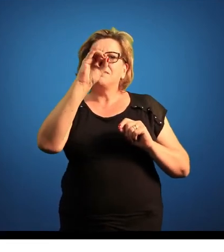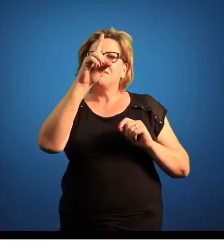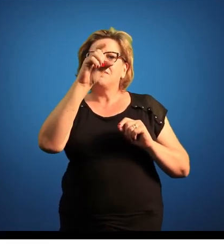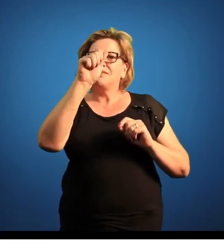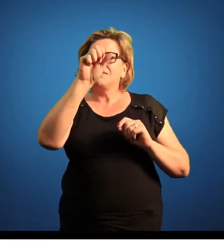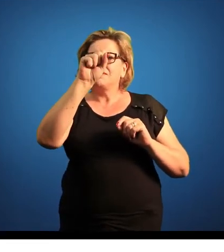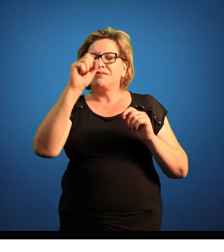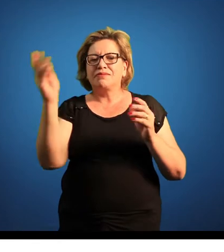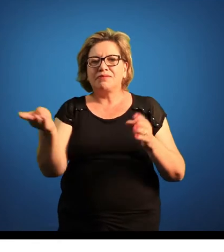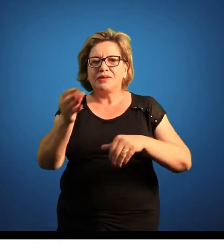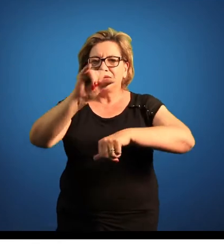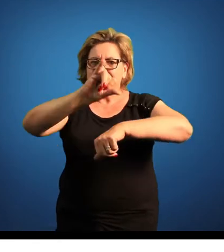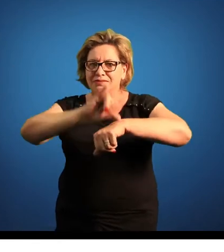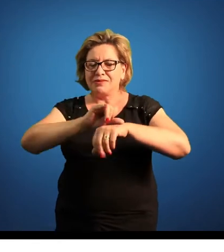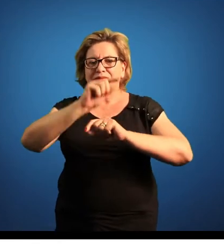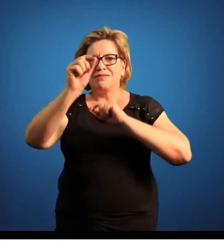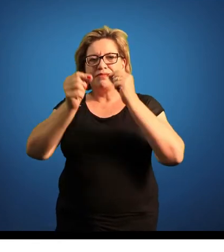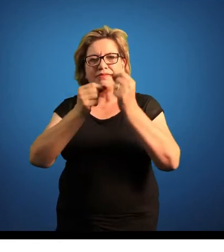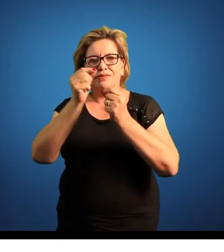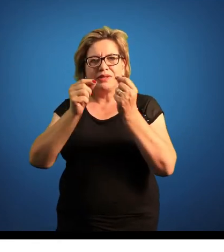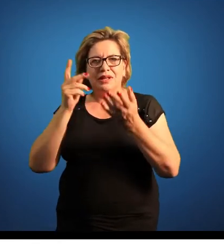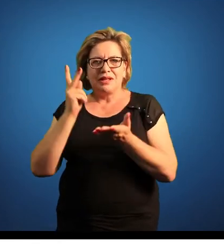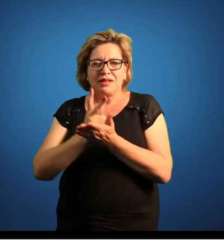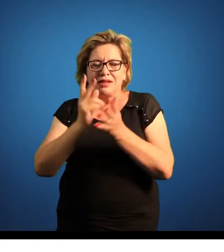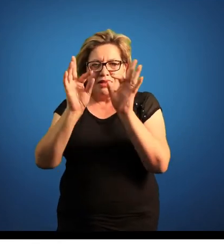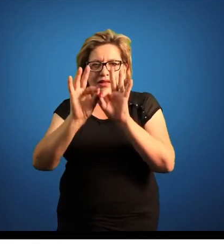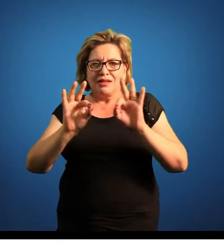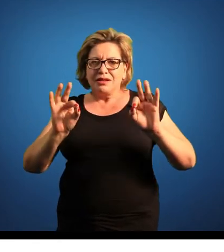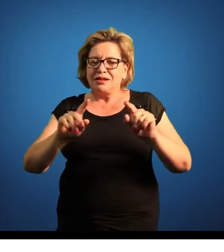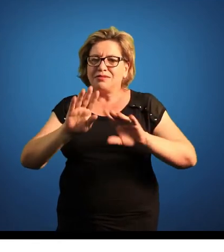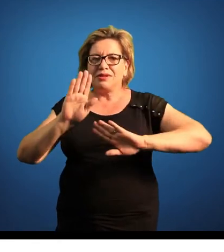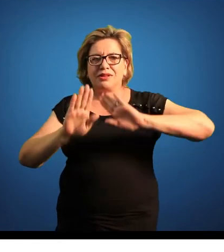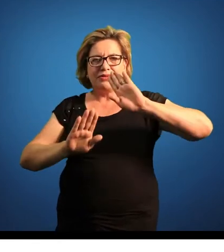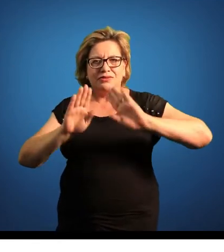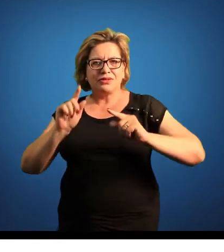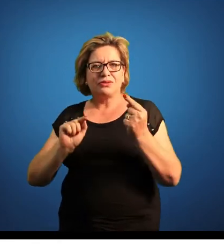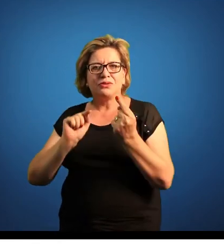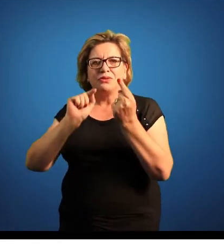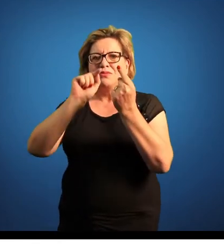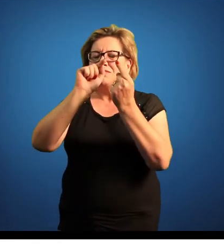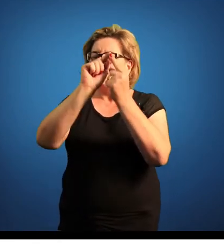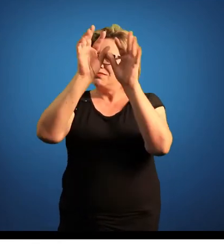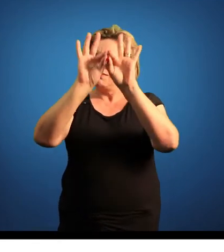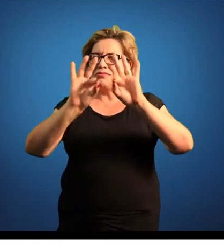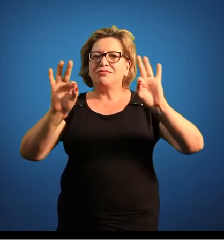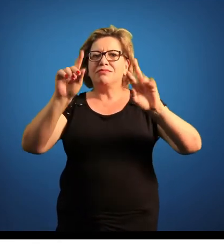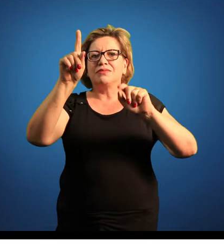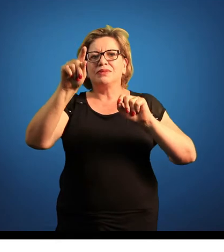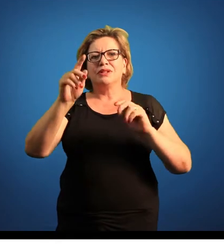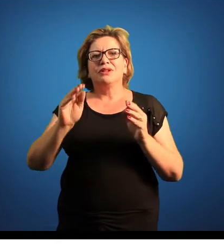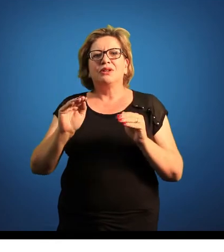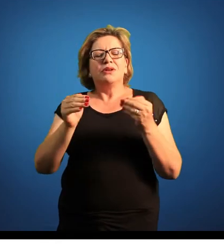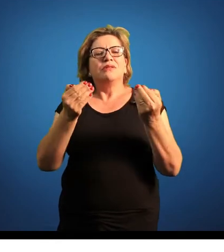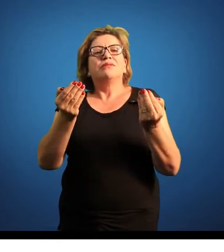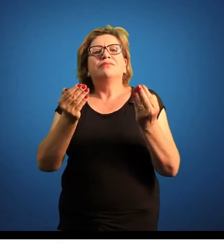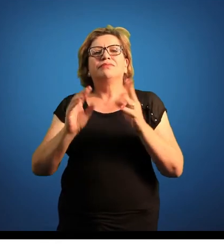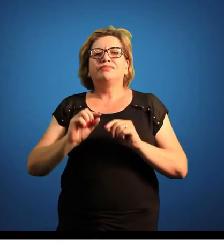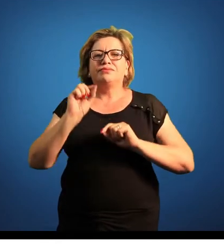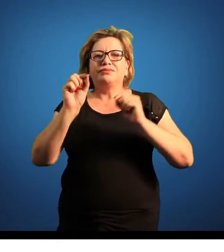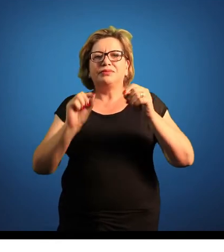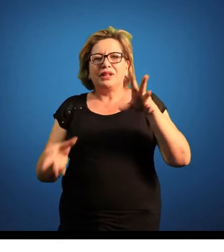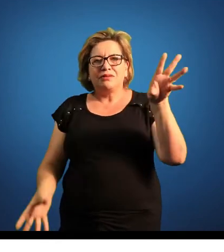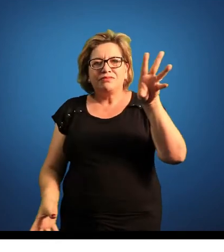delas é simples, nem sempre elas conseguem cumprir o papel delas, mas o objetivo é extremamente simples. Qual é o objetivo dela?